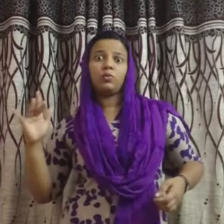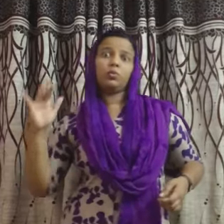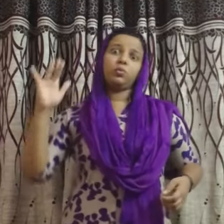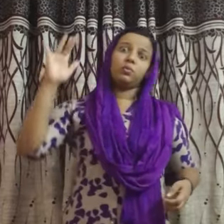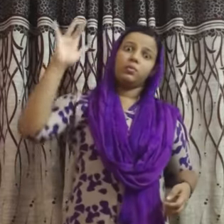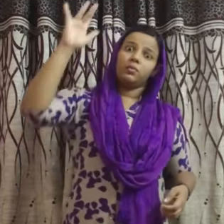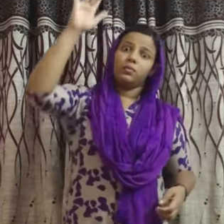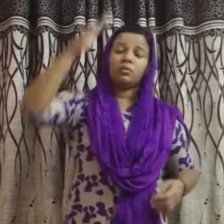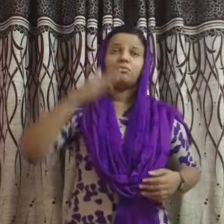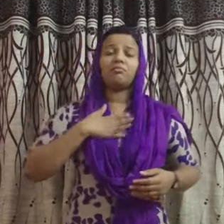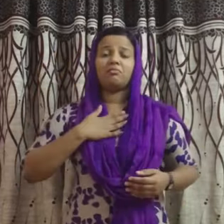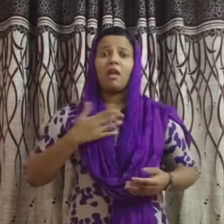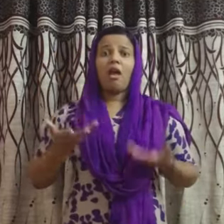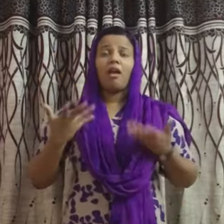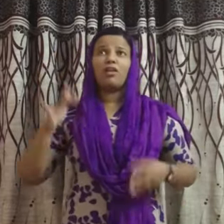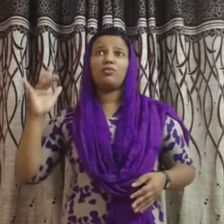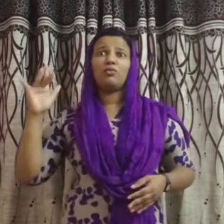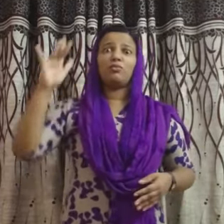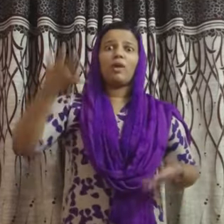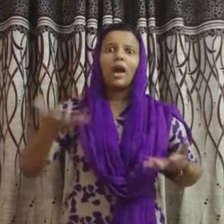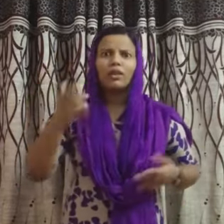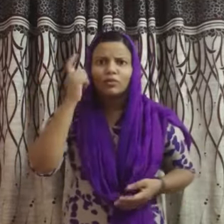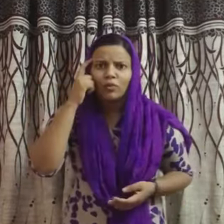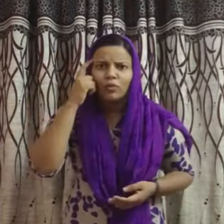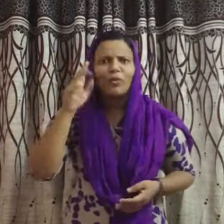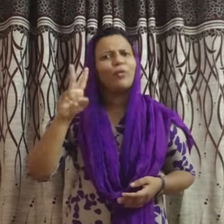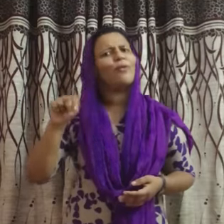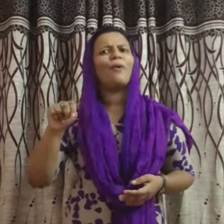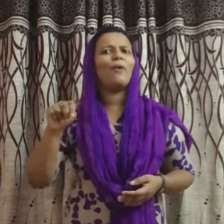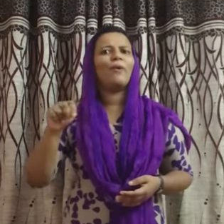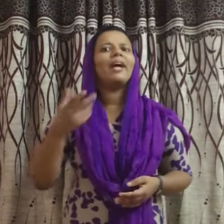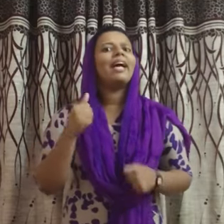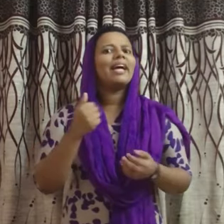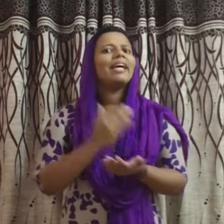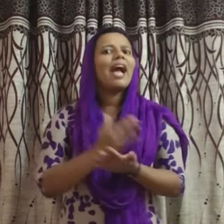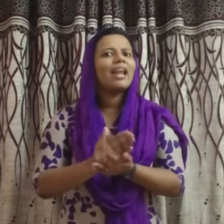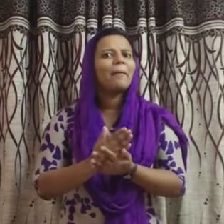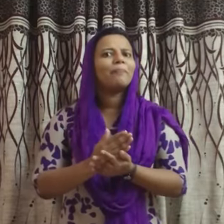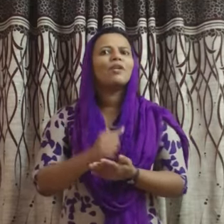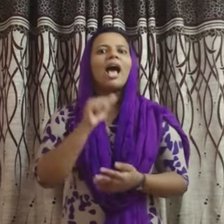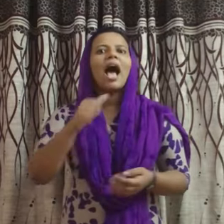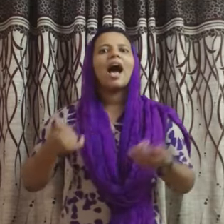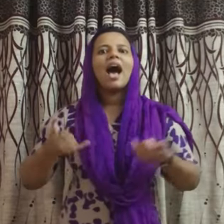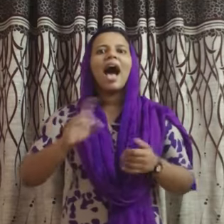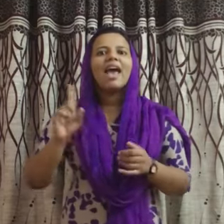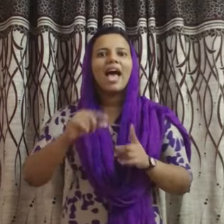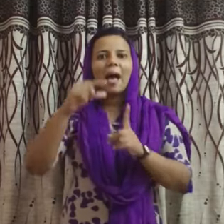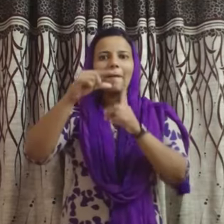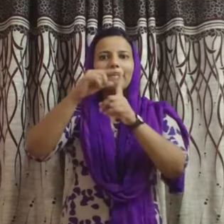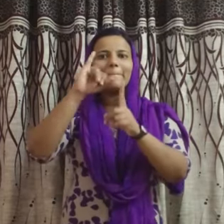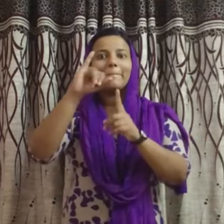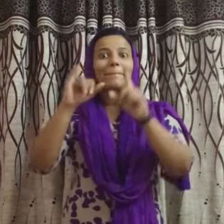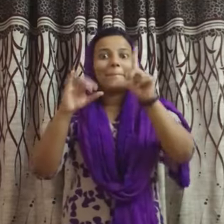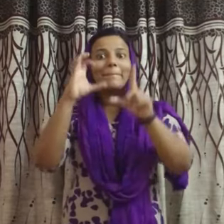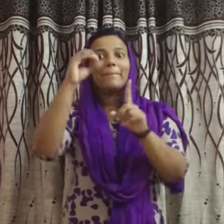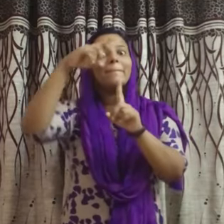പറക്കുമ്പോൾ അവൻ, അയ്യോ എങ്ങനെ ഞാനിത് പറക്കുമെന്ന് ചിന്തിക്കേണ്ട ആവശ്യമുണ്ടോ? ഇല്ല. കാരണം എന്നെ പ്ലെയിൻ ക്യാരി ചെയ്യുക. ക്യാരിയർ പ്ലെയിനാണ്. അമേൻ, സ്തോത്രം.